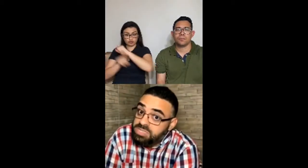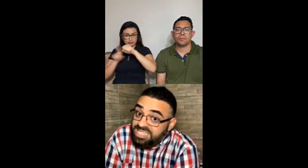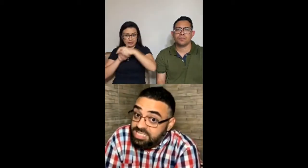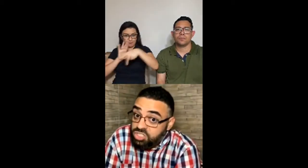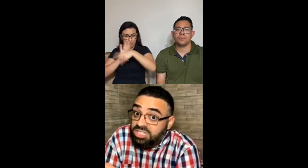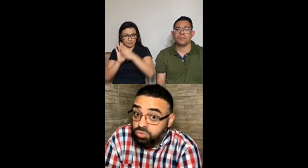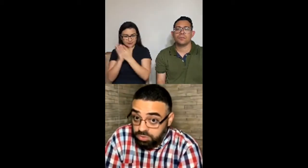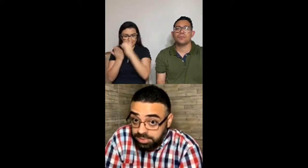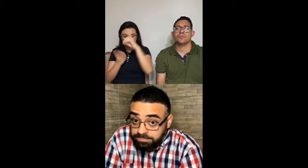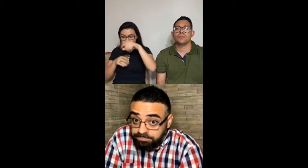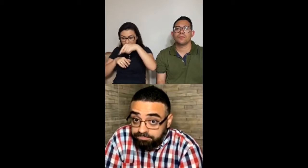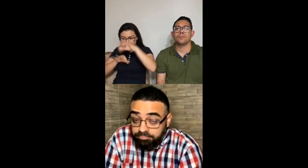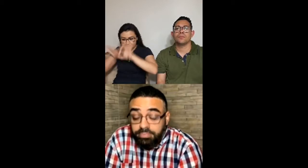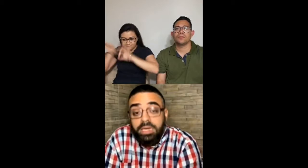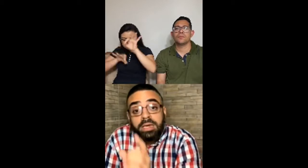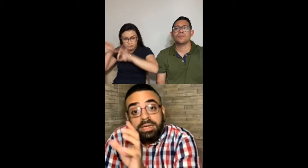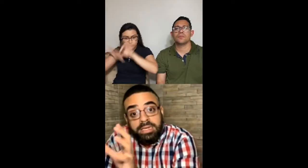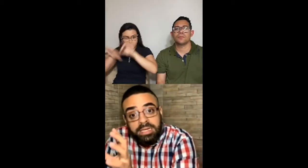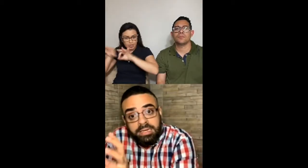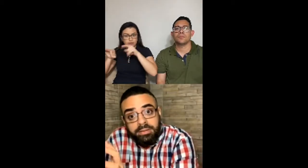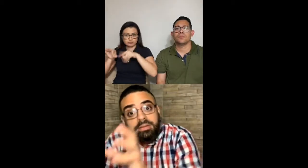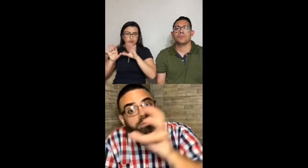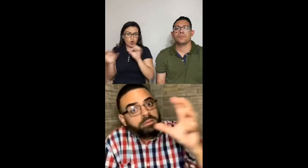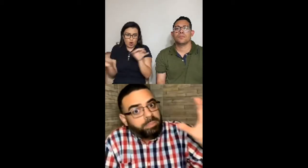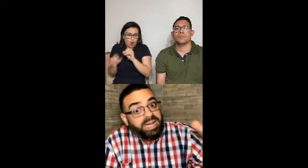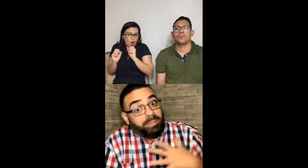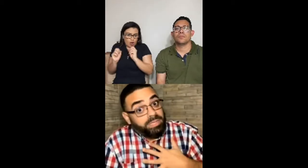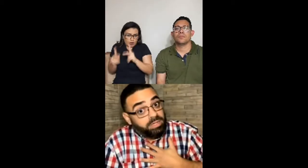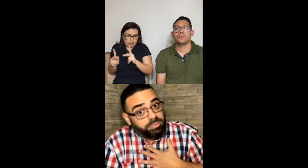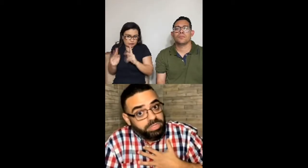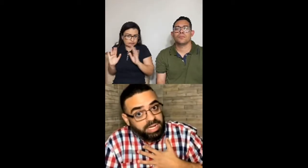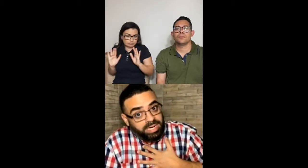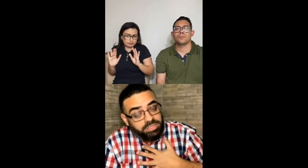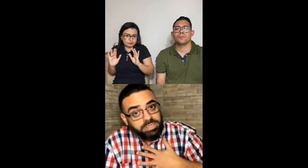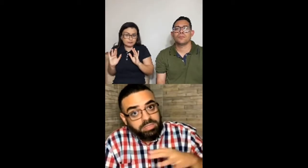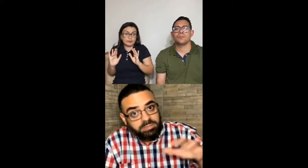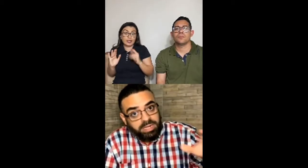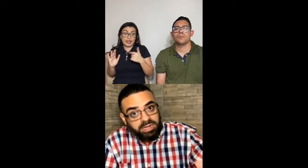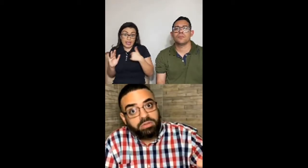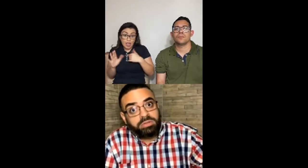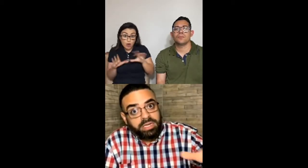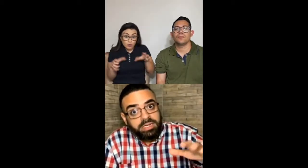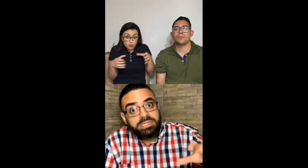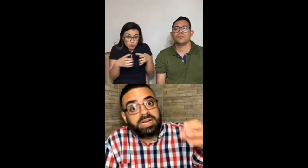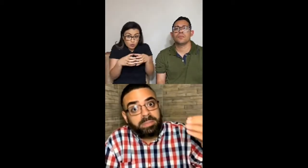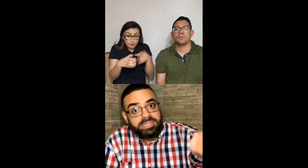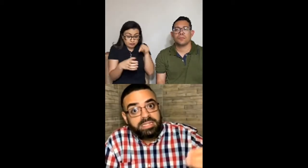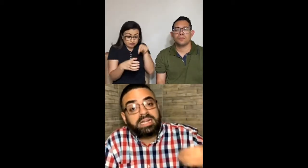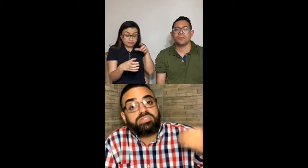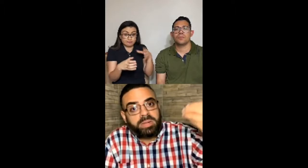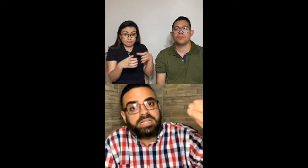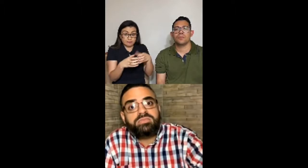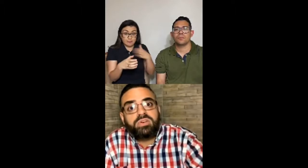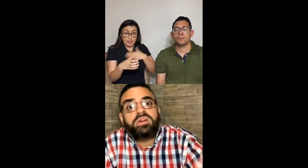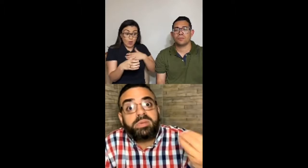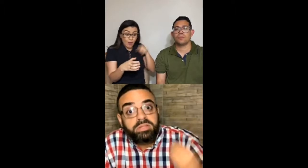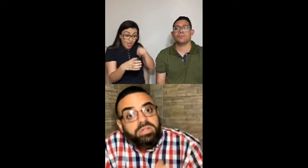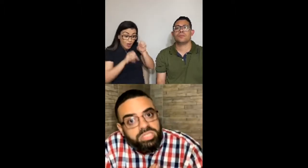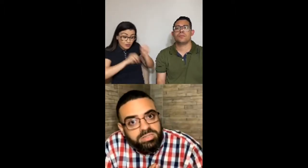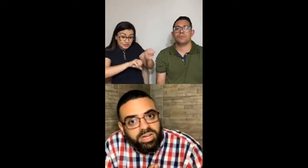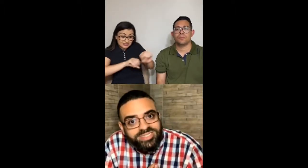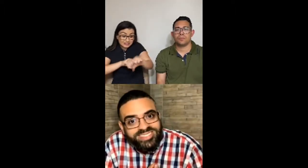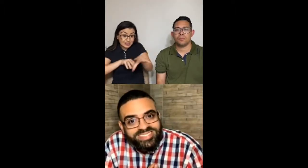Sociedade Bíblica, deixar como estava, continuar do jeito que estava e estar à disposição deles se eles precisassem de ajuda. E pegar a